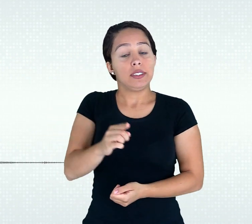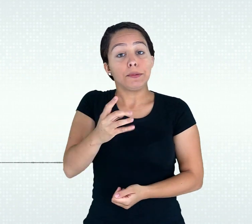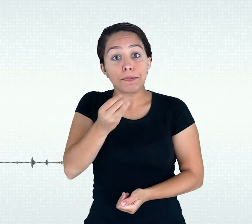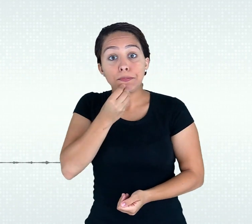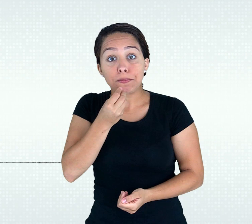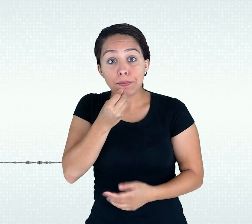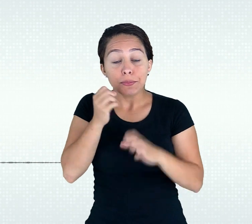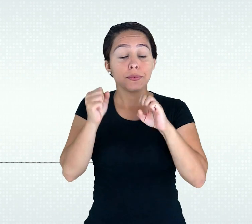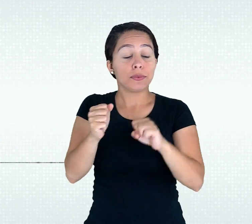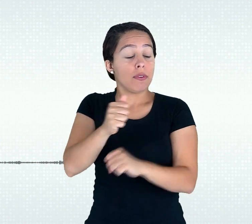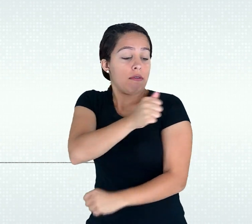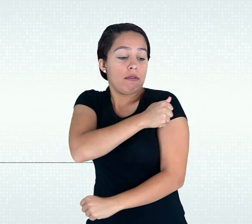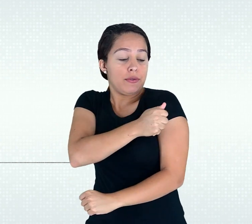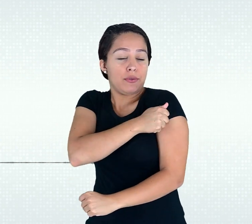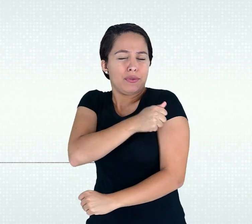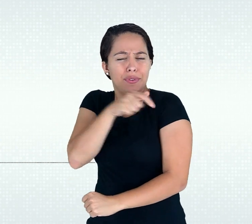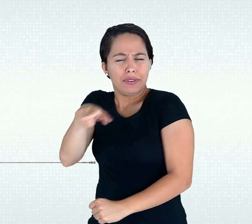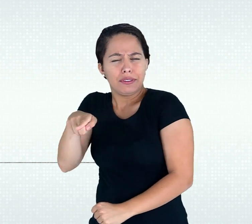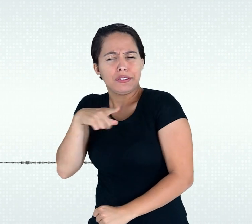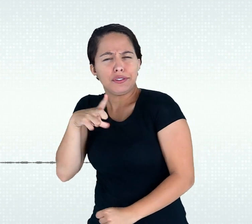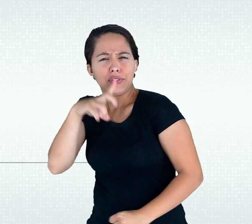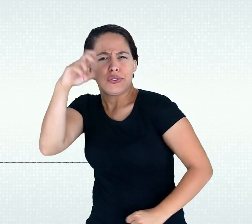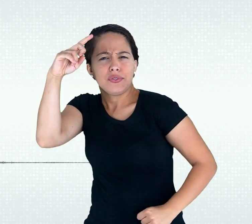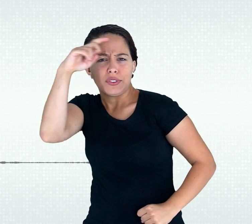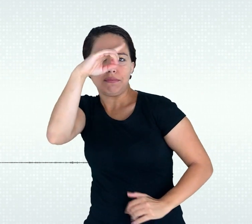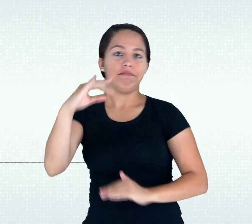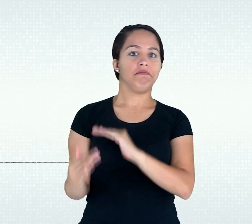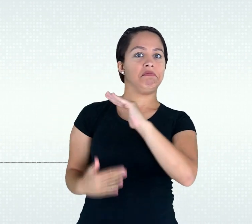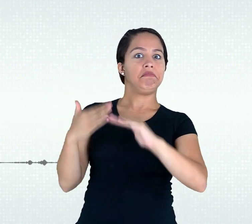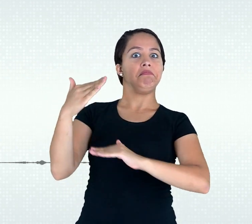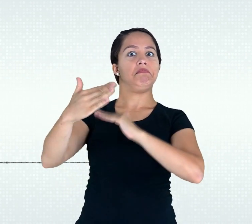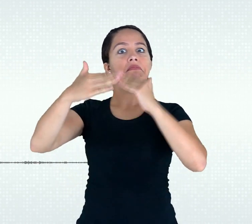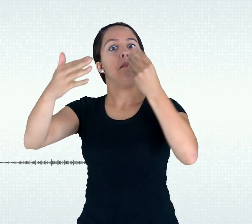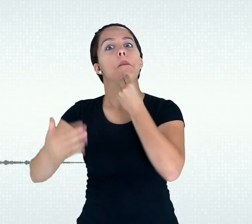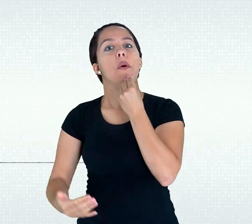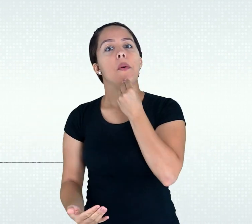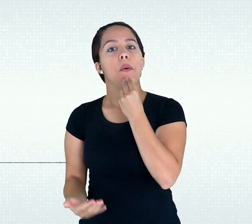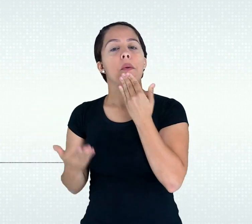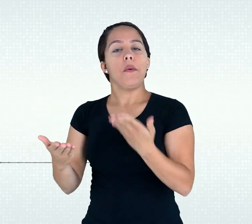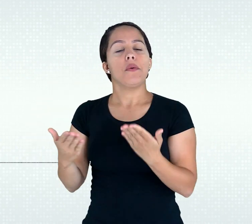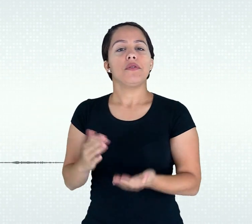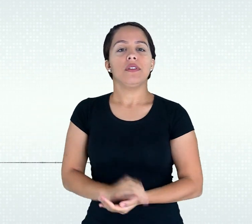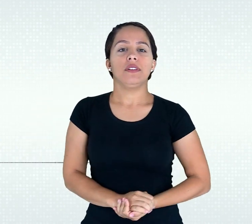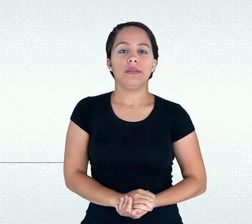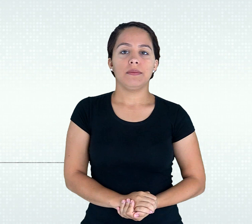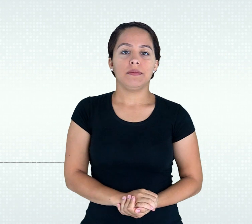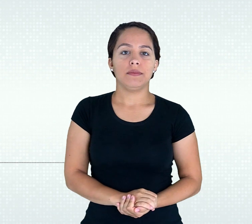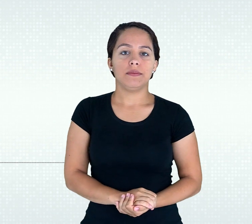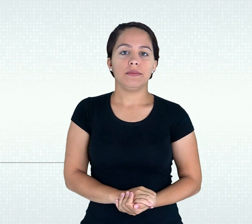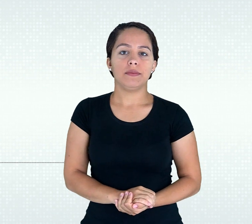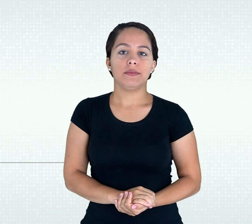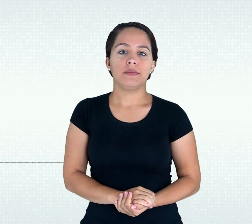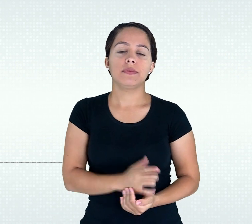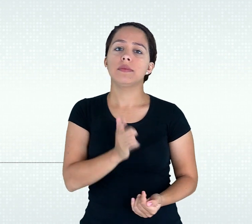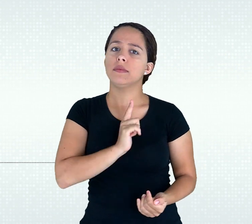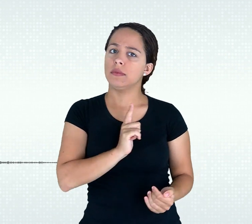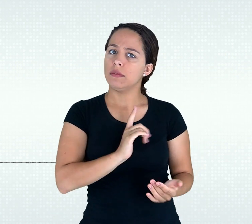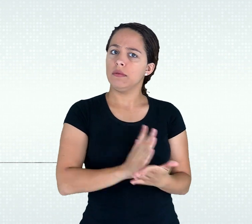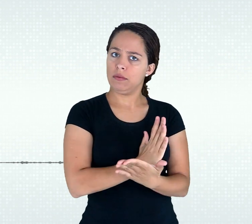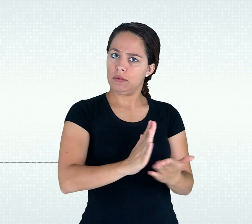apreciável melhoria na progressão dos alunos com dificuldades que esse projeto nos passos seguintes